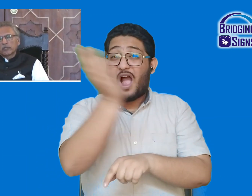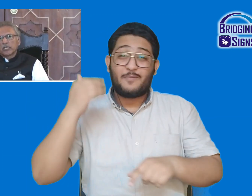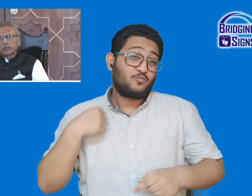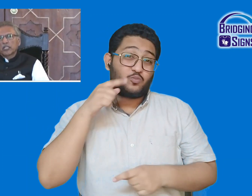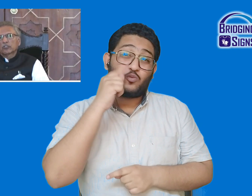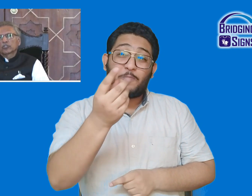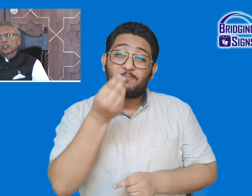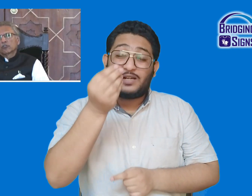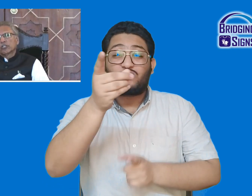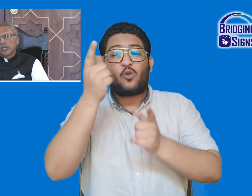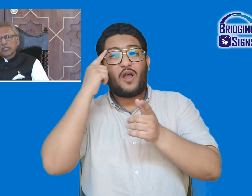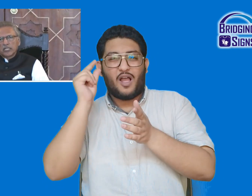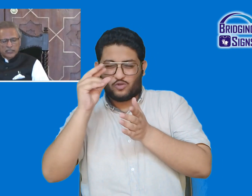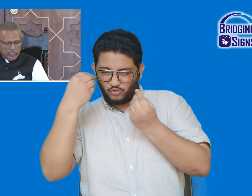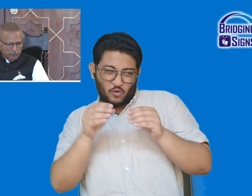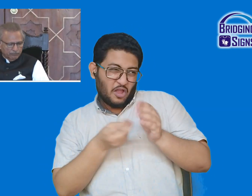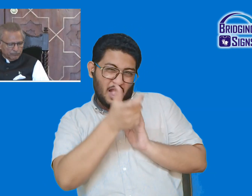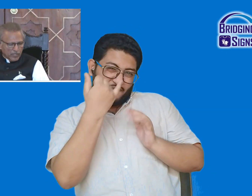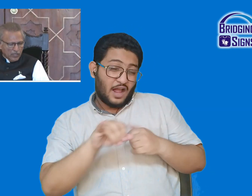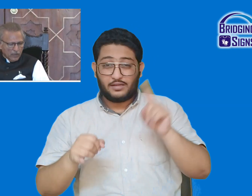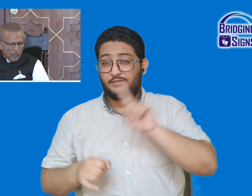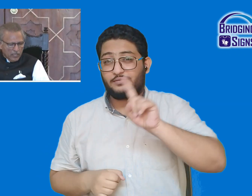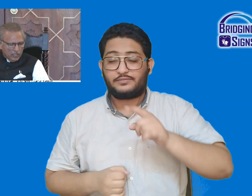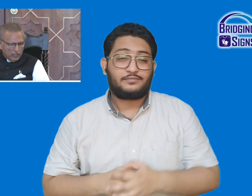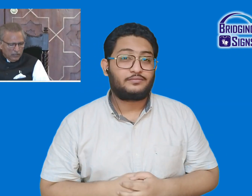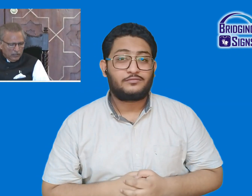لوگوں سے میری اپیل ہے کہ اس کے اندر کوئی کمی نہ کی جائے۔